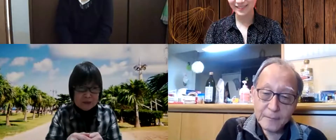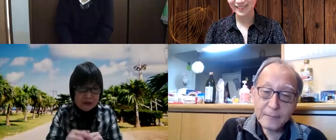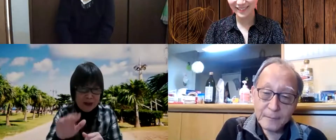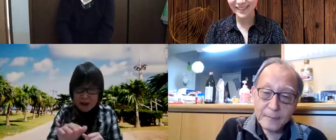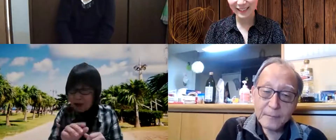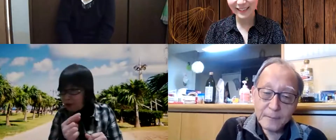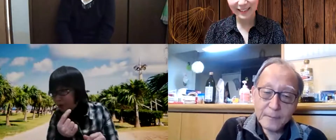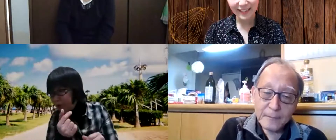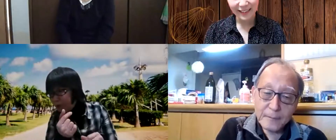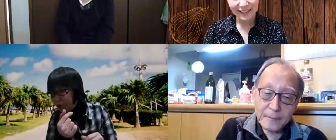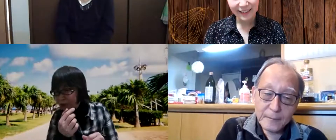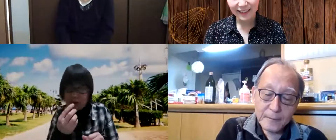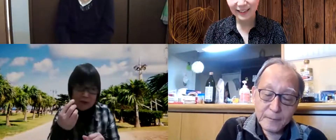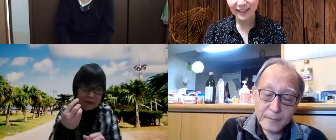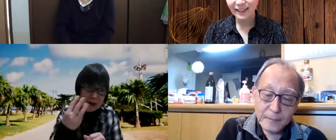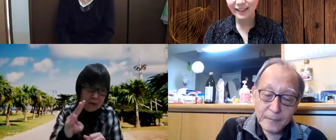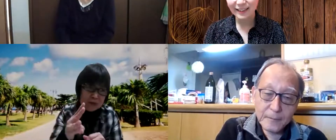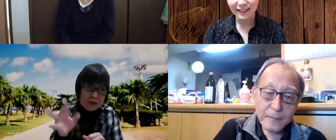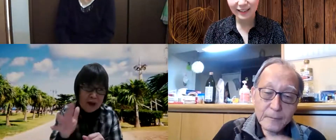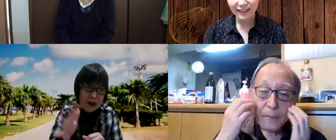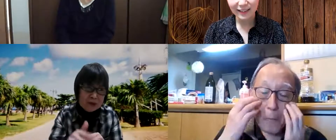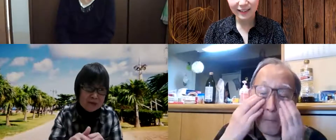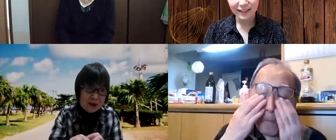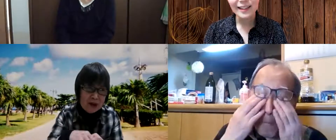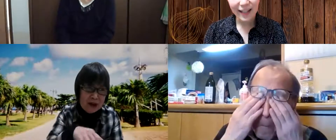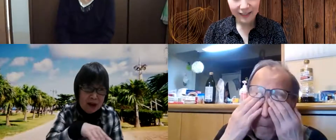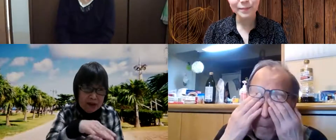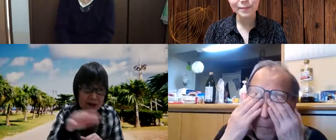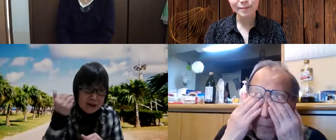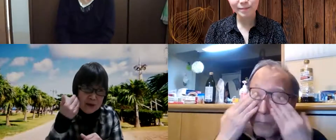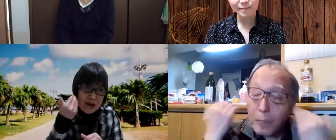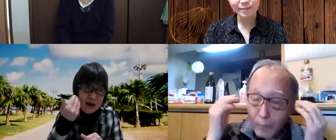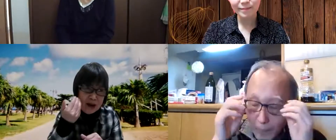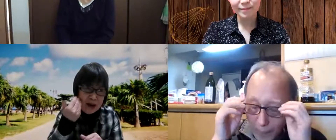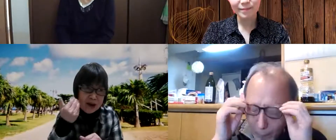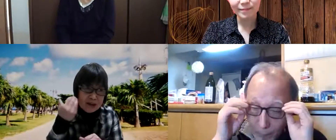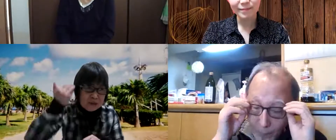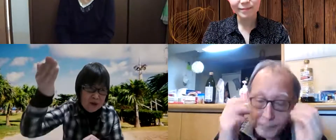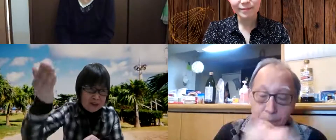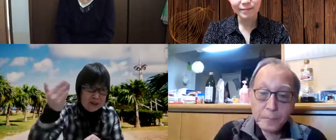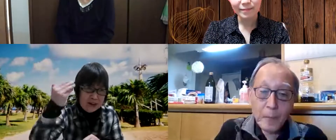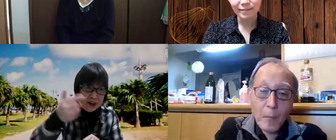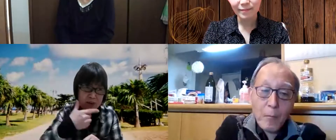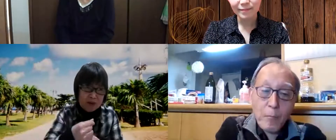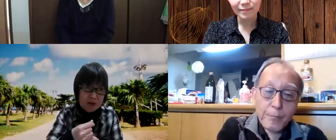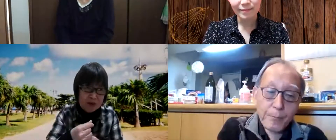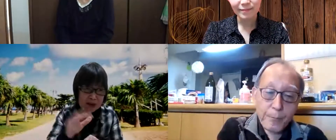うん、 あともう3分ぐらいなので、どなたか質問聞きたいことあります